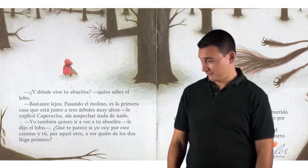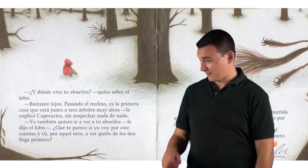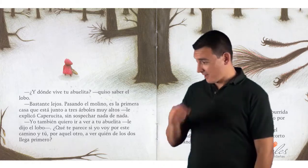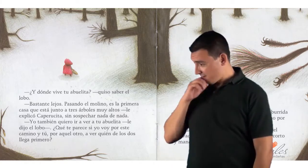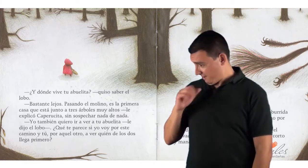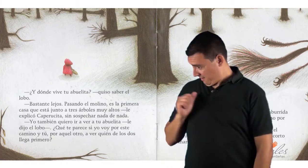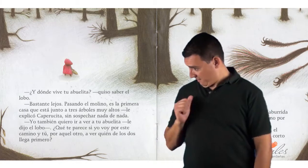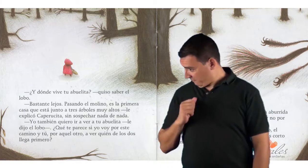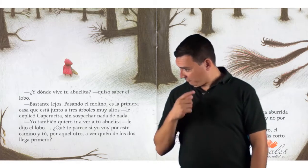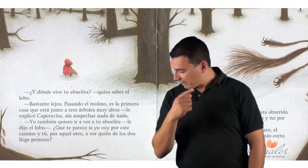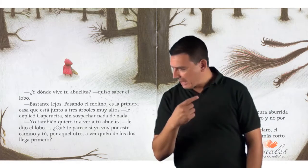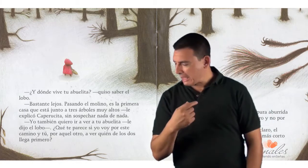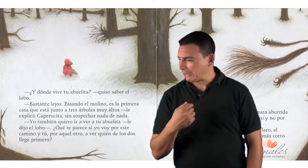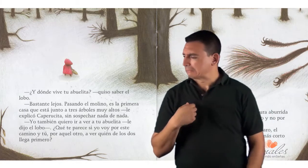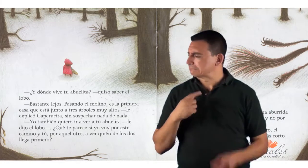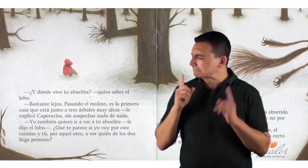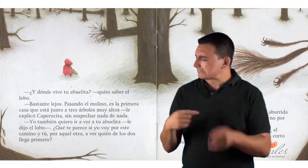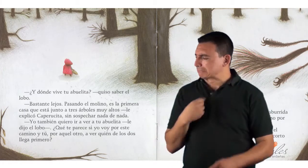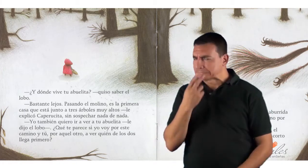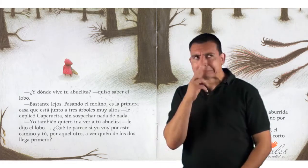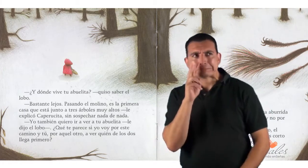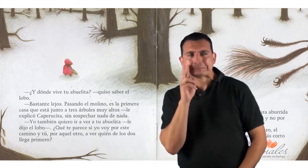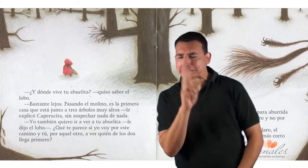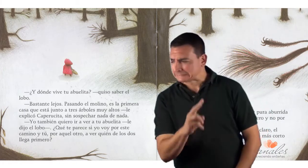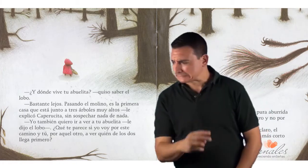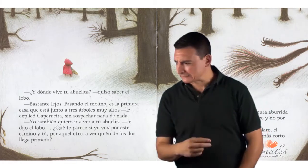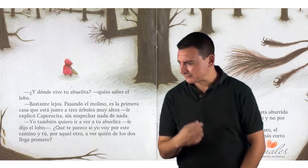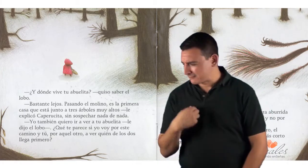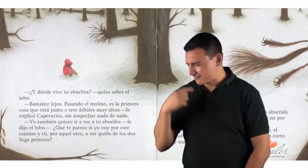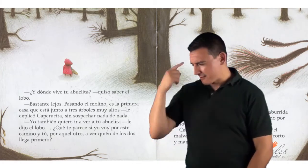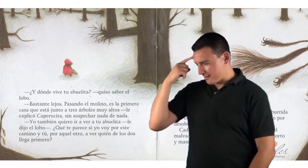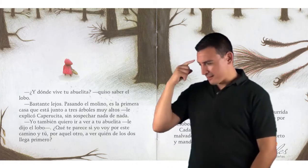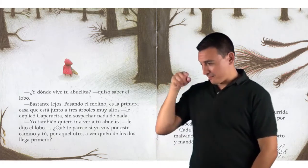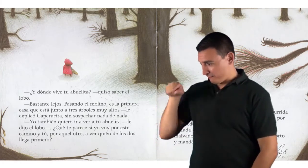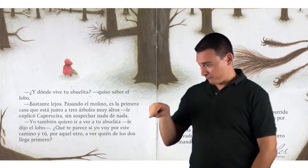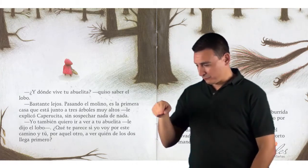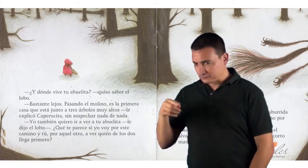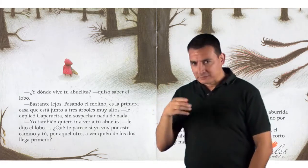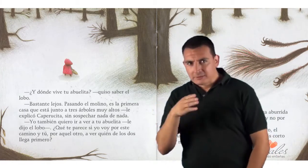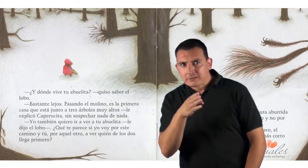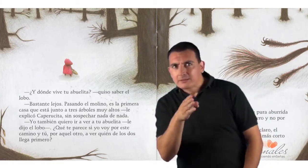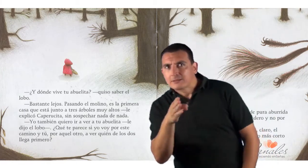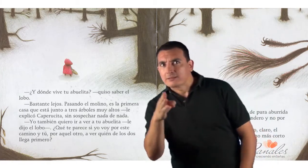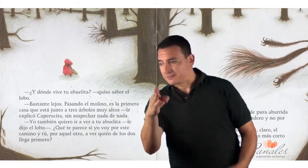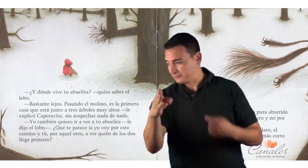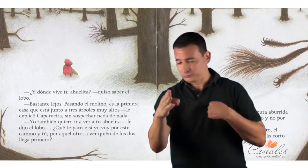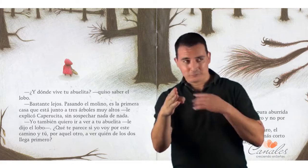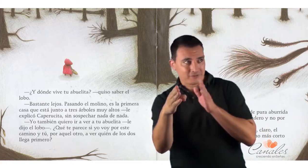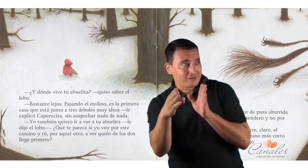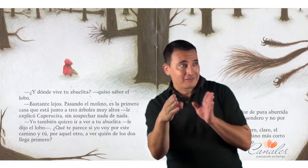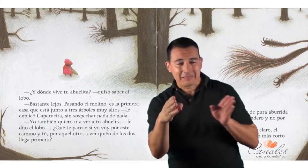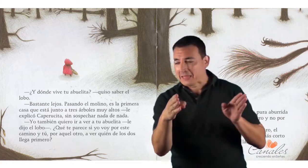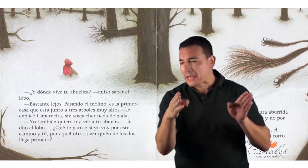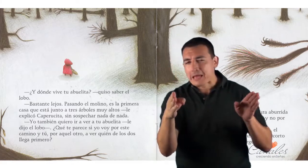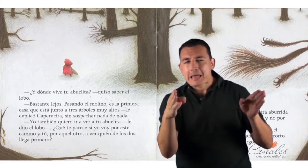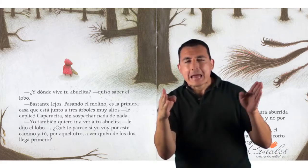Yo también quiero ir a ver a tu abuelita, le dijo el lobo. ¿Qué te parece si yo voy por este camino y